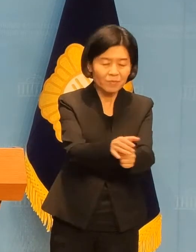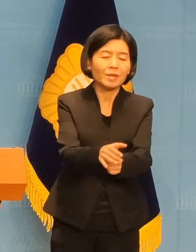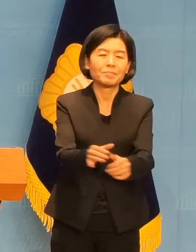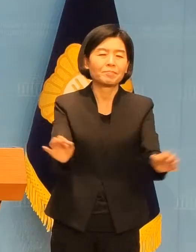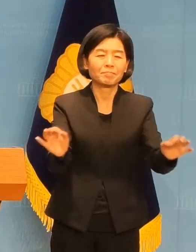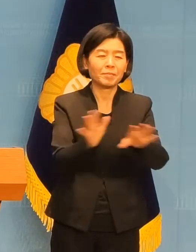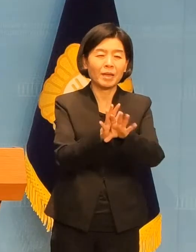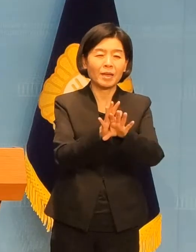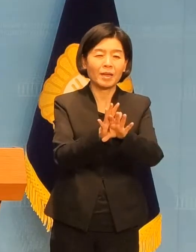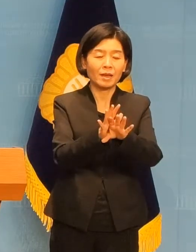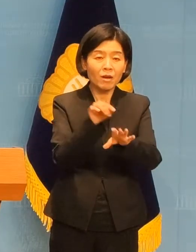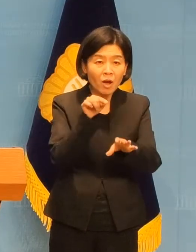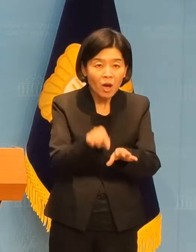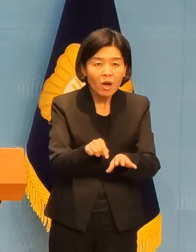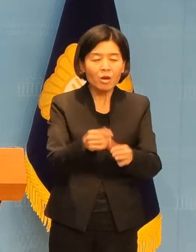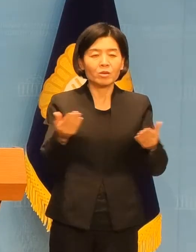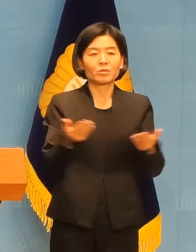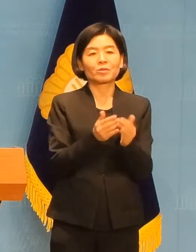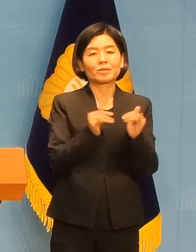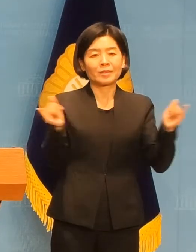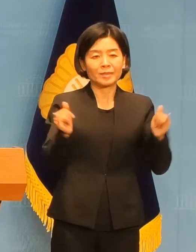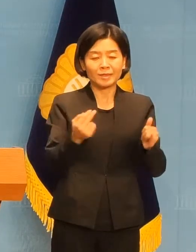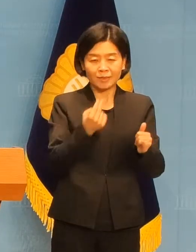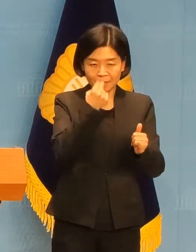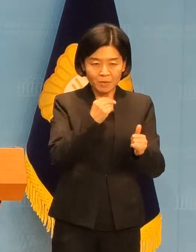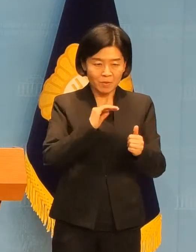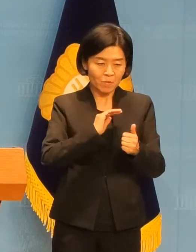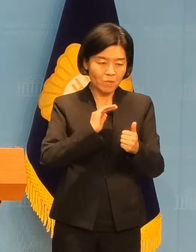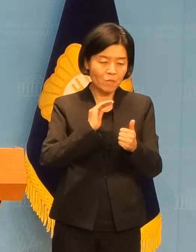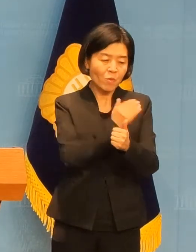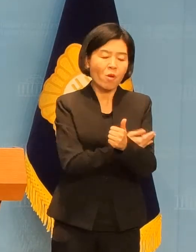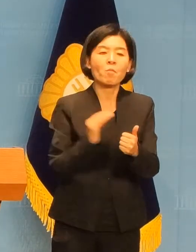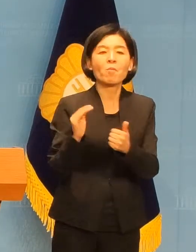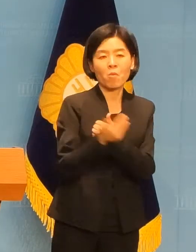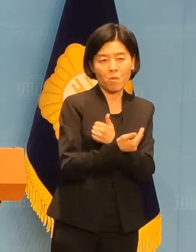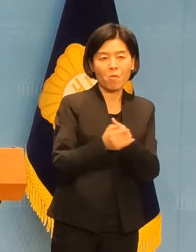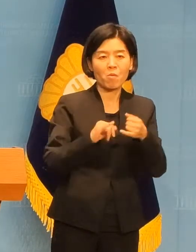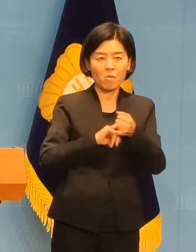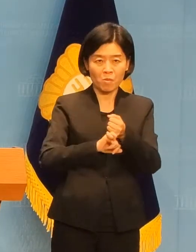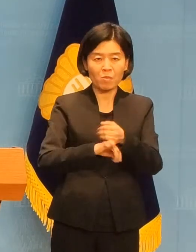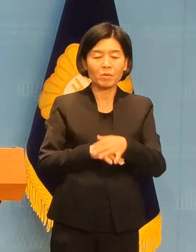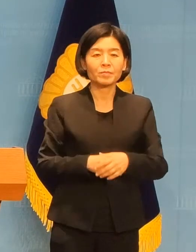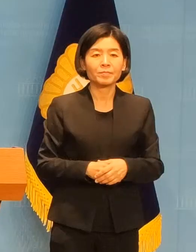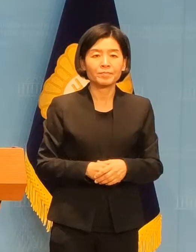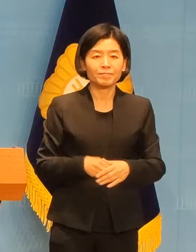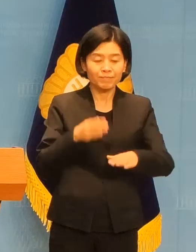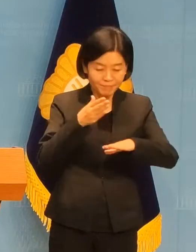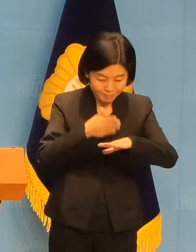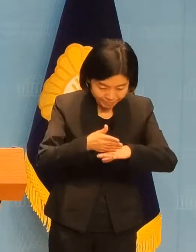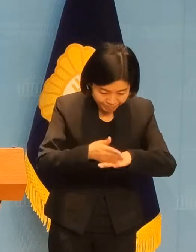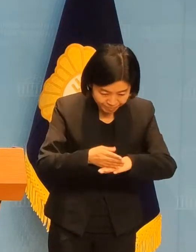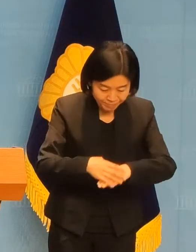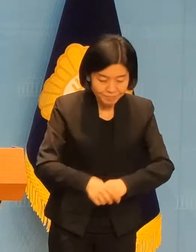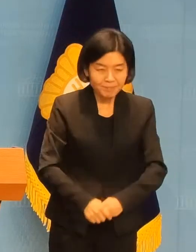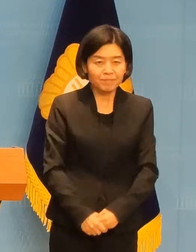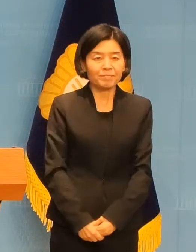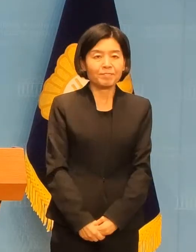뿌리 뽑는 일은 곧 노동자의 생명을 지키는 일입니다. 이상 브리핑 마치겠습니다. 고맙습니다.